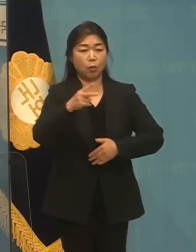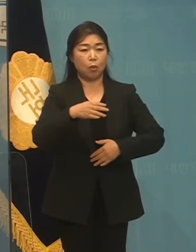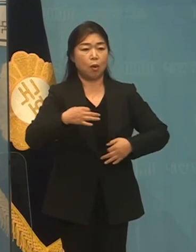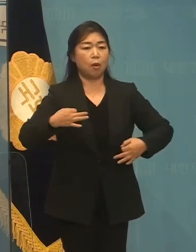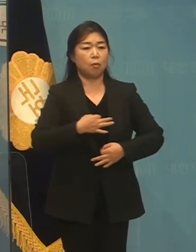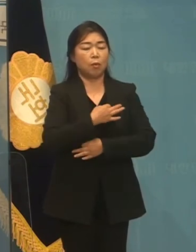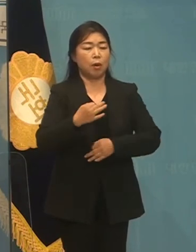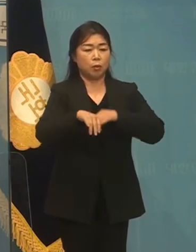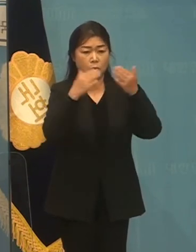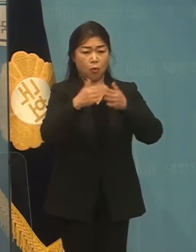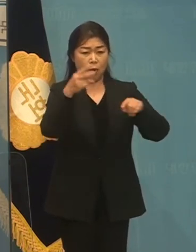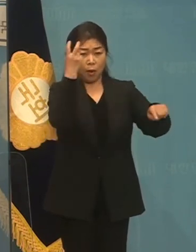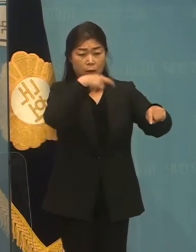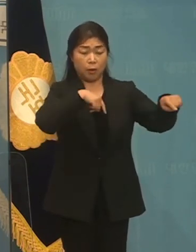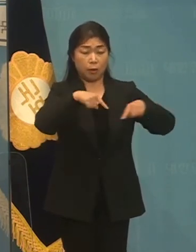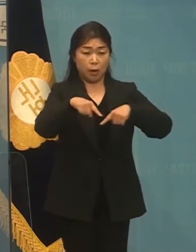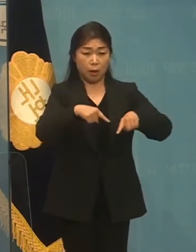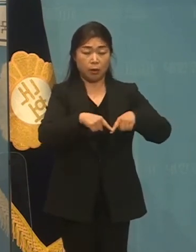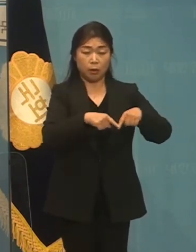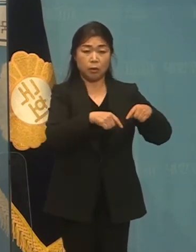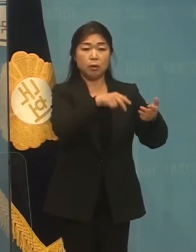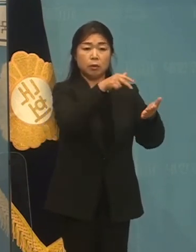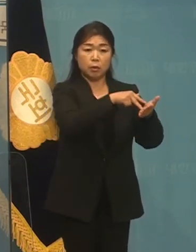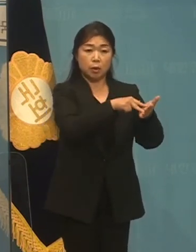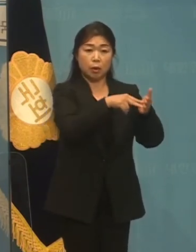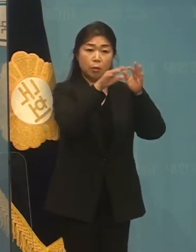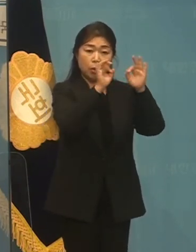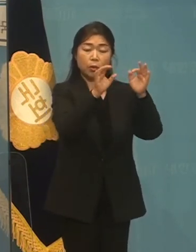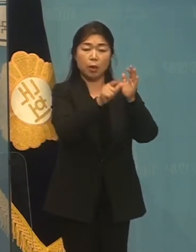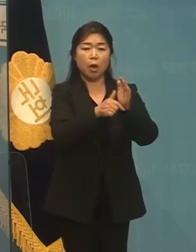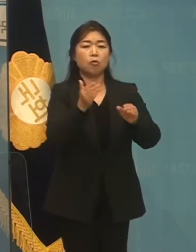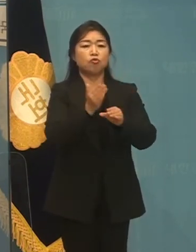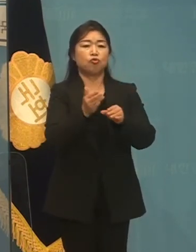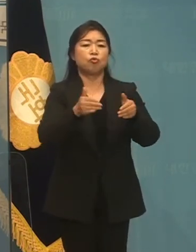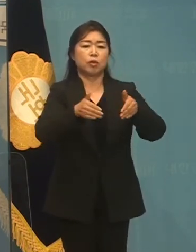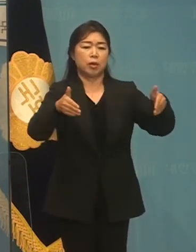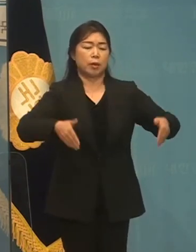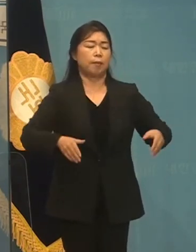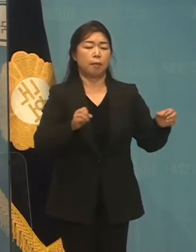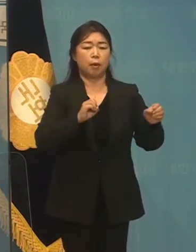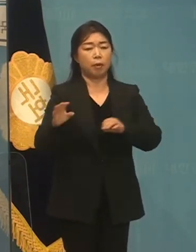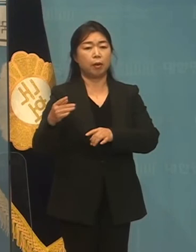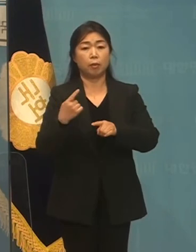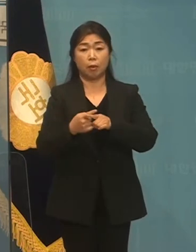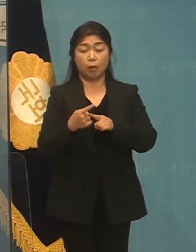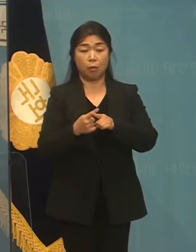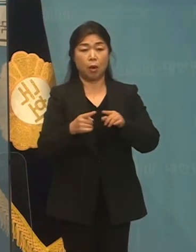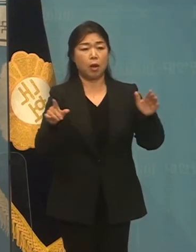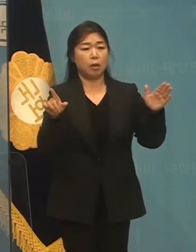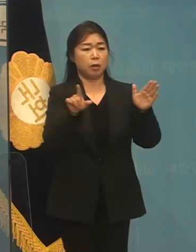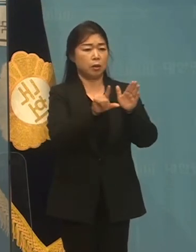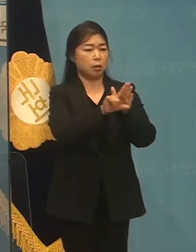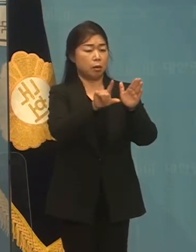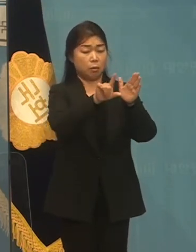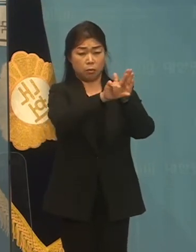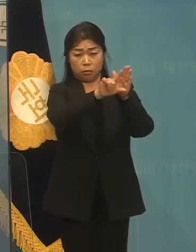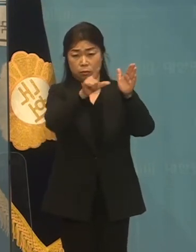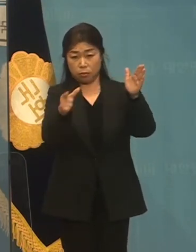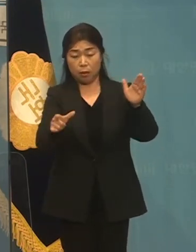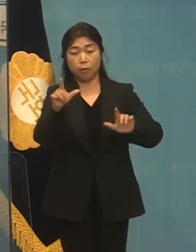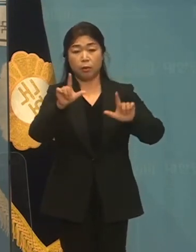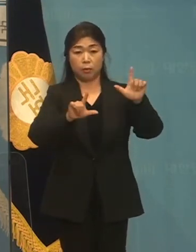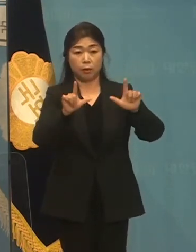반부패 총괄기관으로서의 국민권익위원회의 중립성을 훼손하고 신뢰를 떨어뜨리는 일입니다.